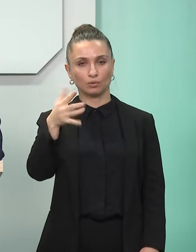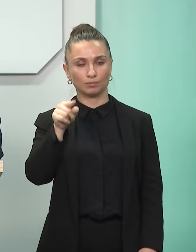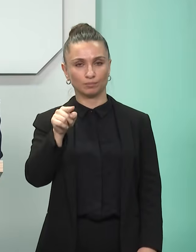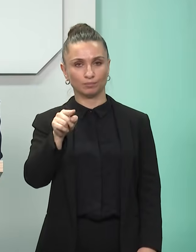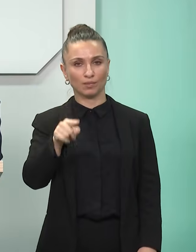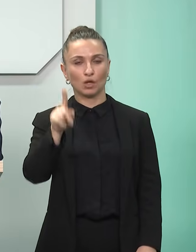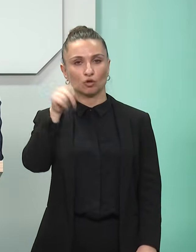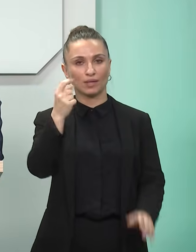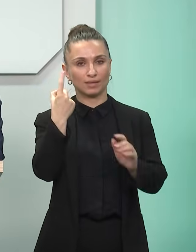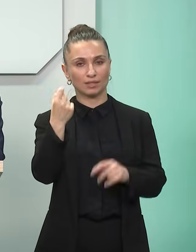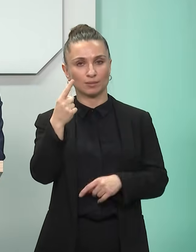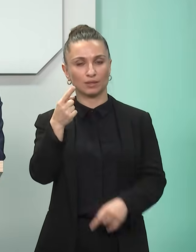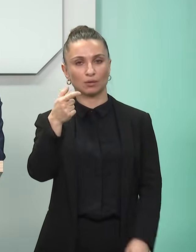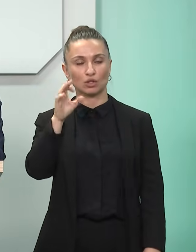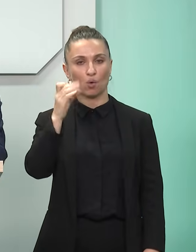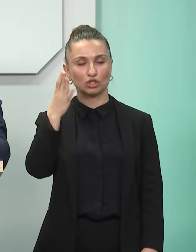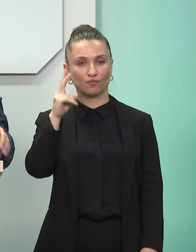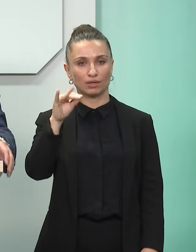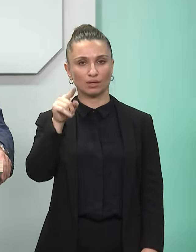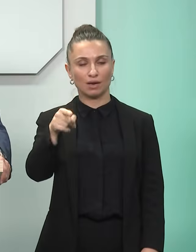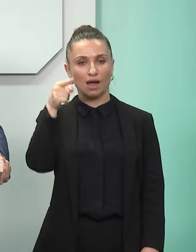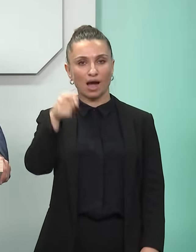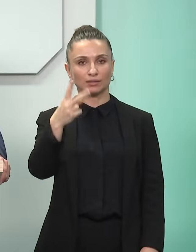12,45%. ნომერი 11 გიორგი ლილუაშვილი